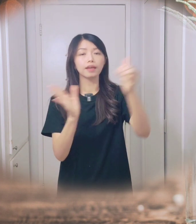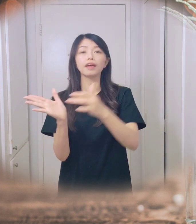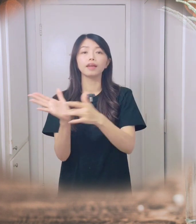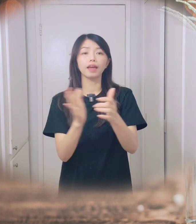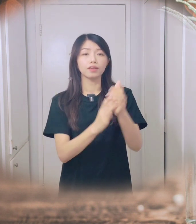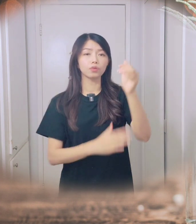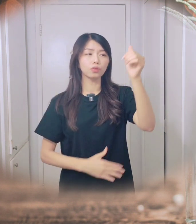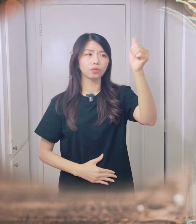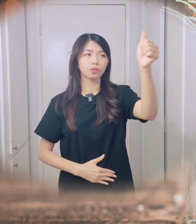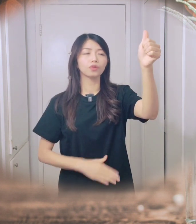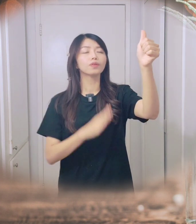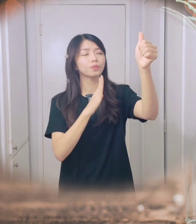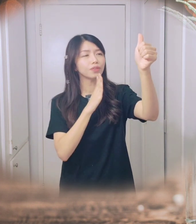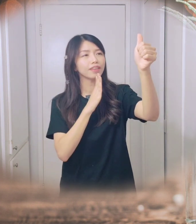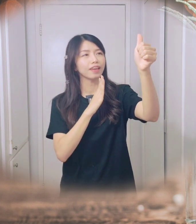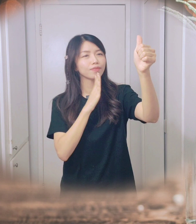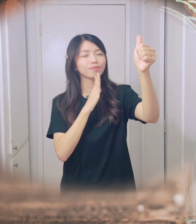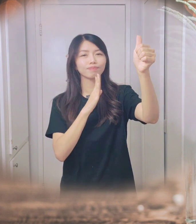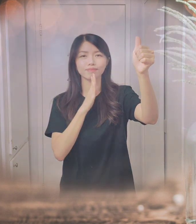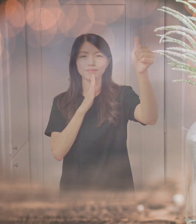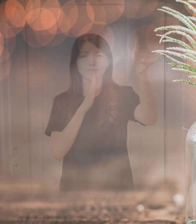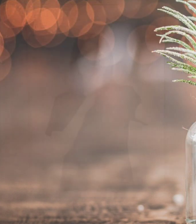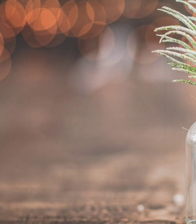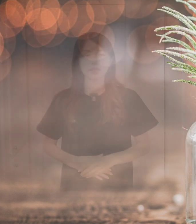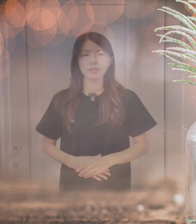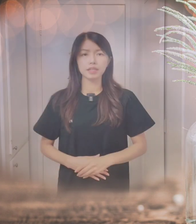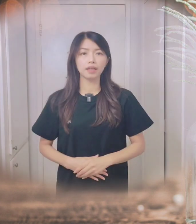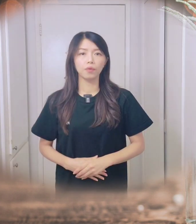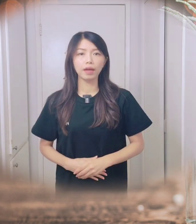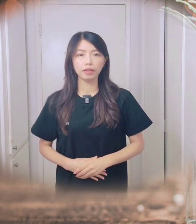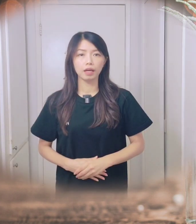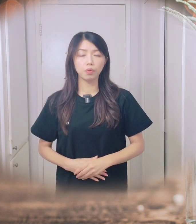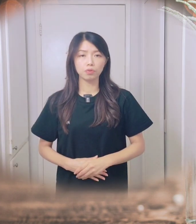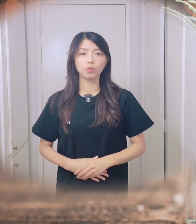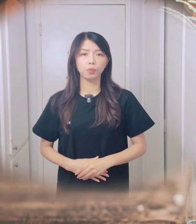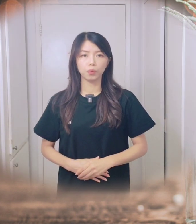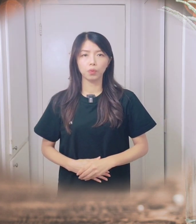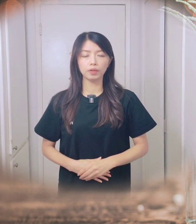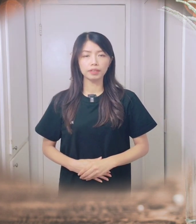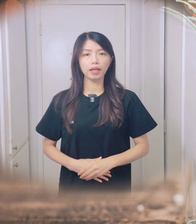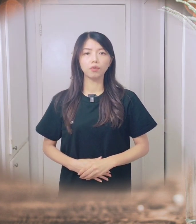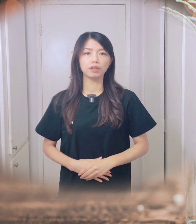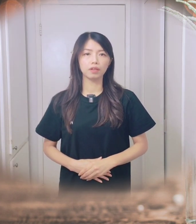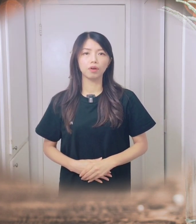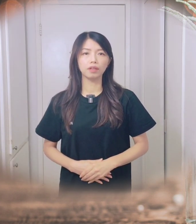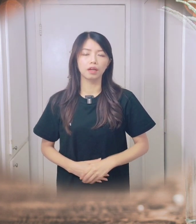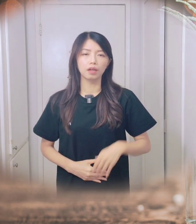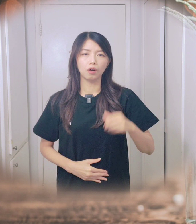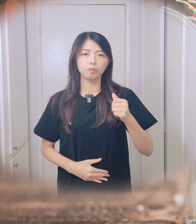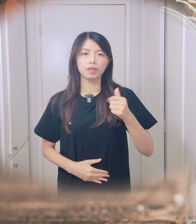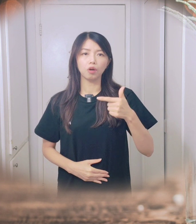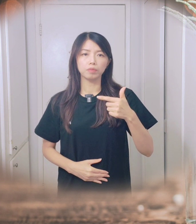오직 예수 뿐이네. 크신 계획 다 볼 수도 없고, 크다라고 한